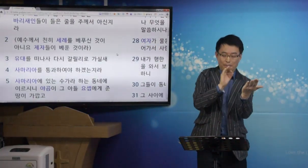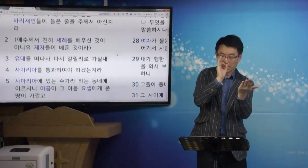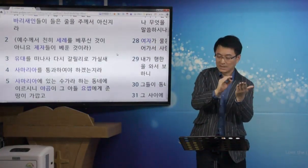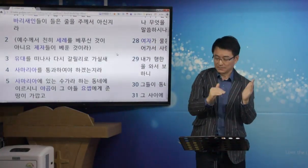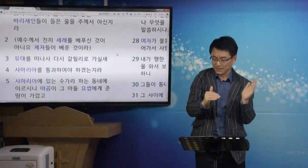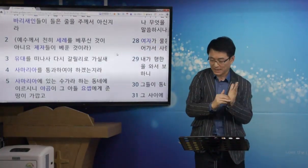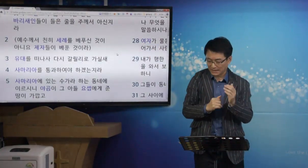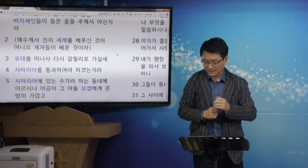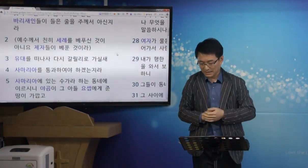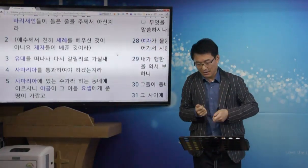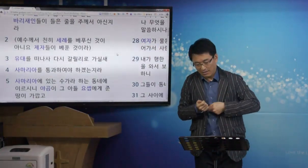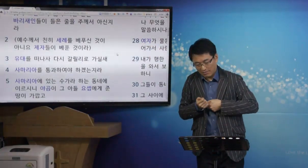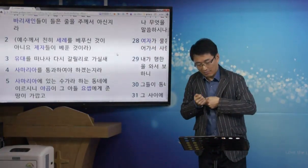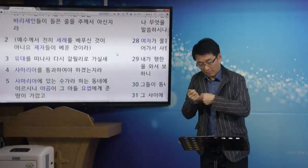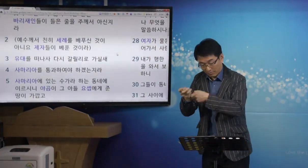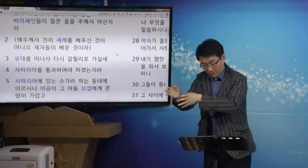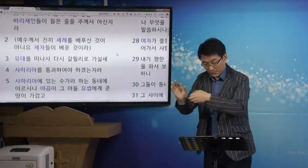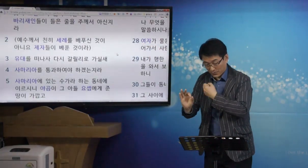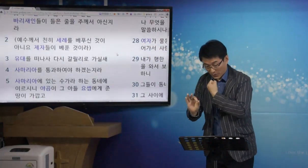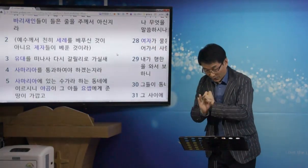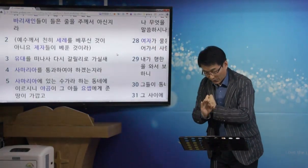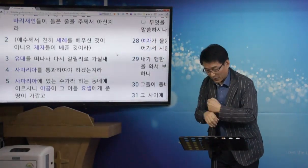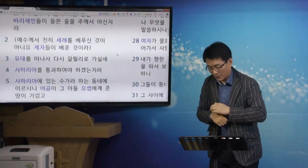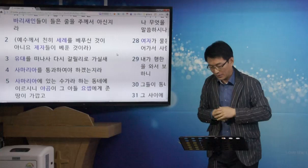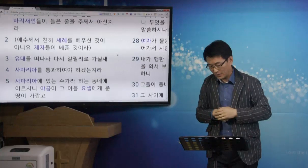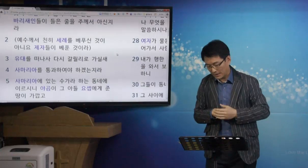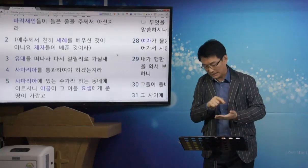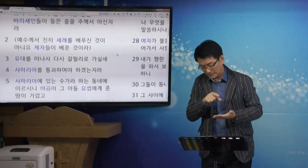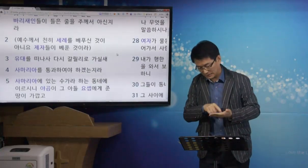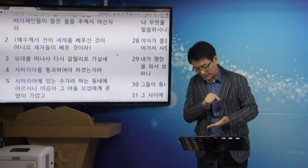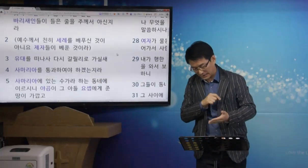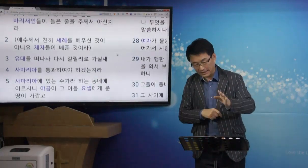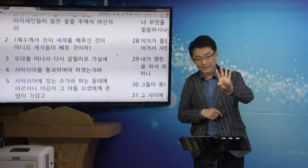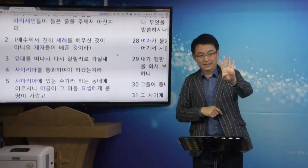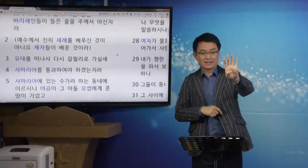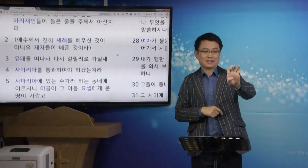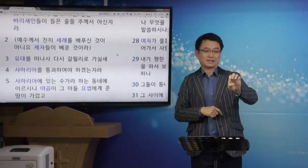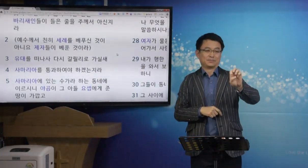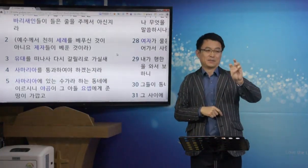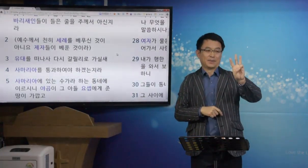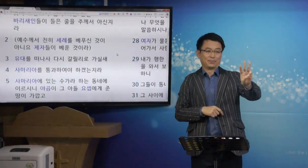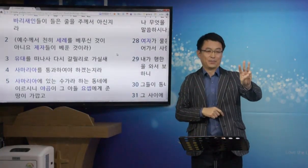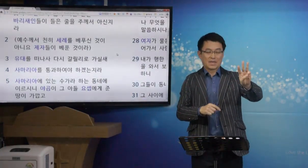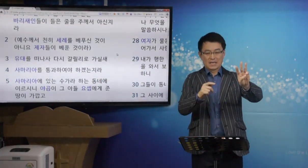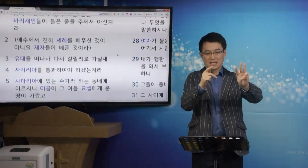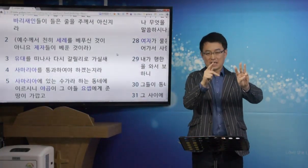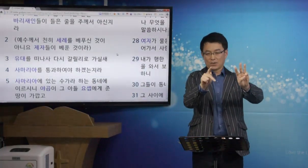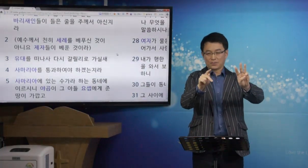보면 알 수 있을 것 같아요. 거리를 보면 약 43km.